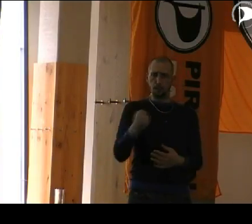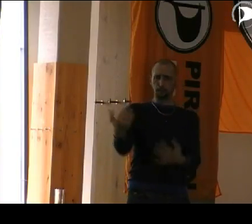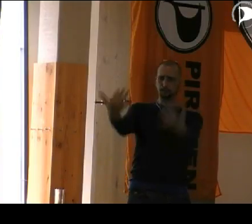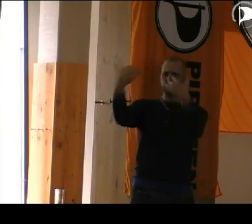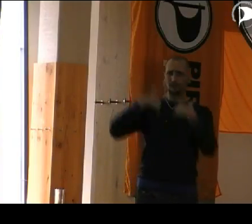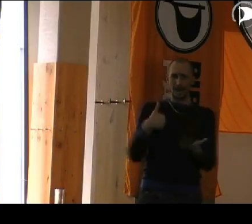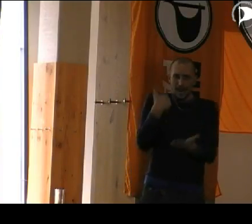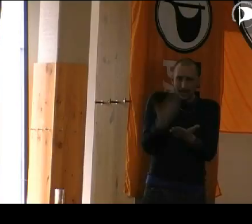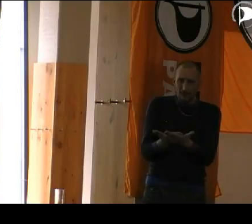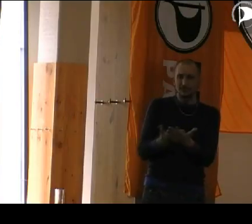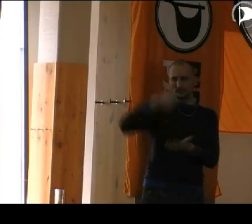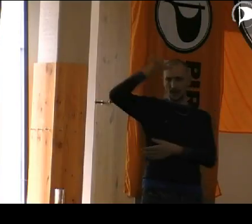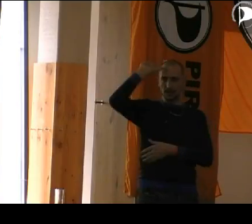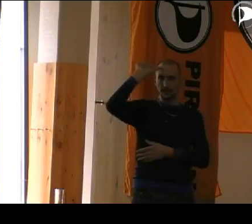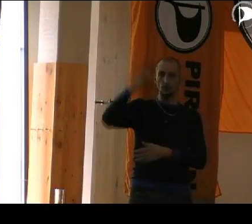berlin überrascht